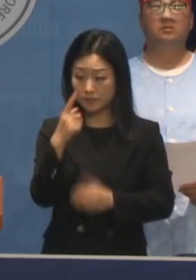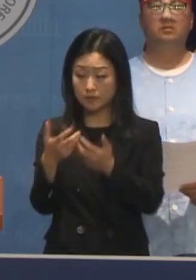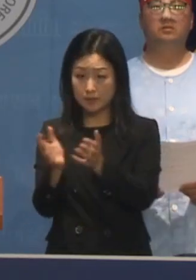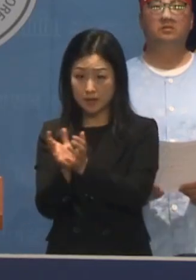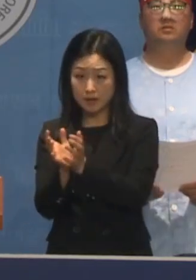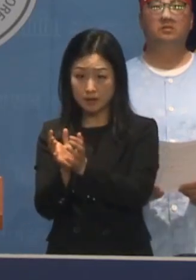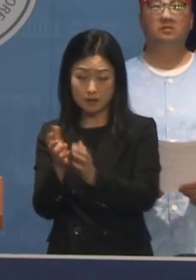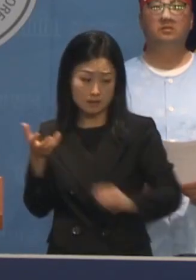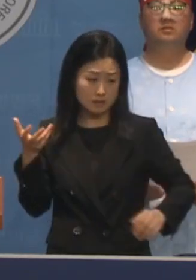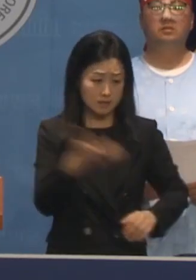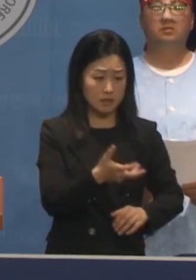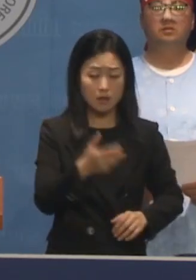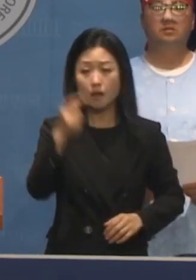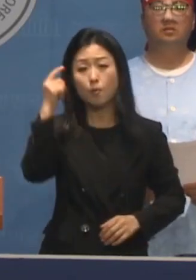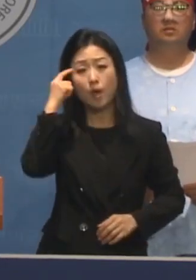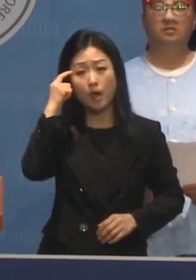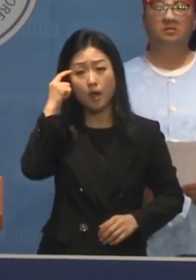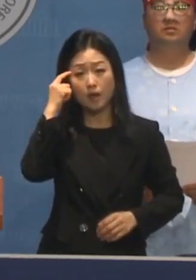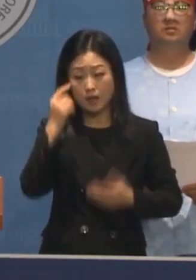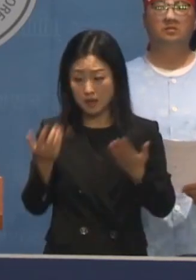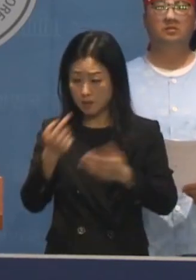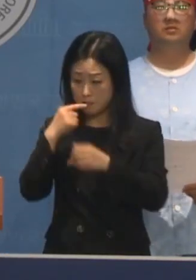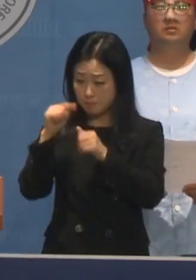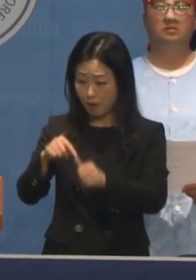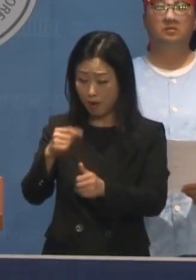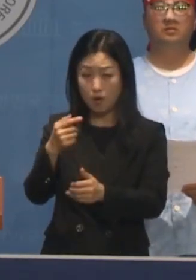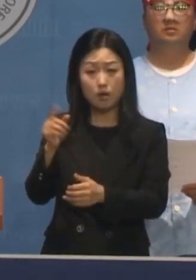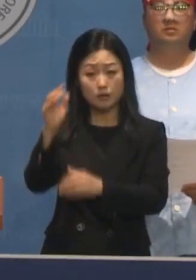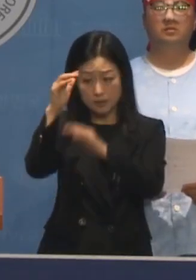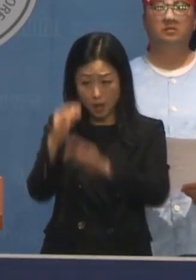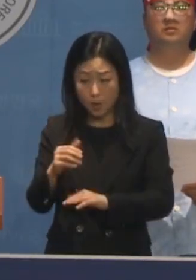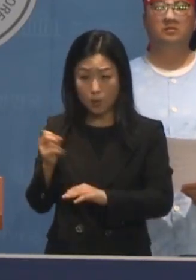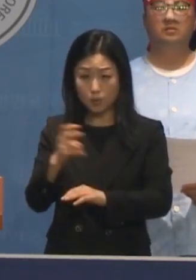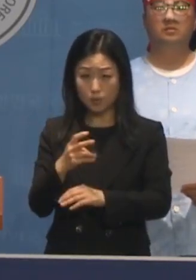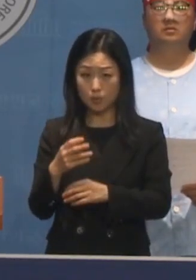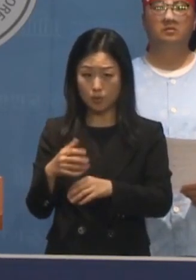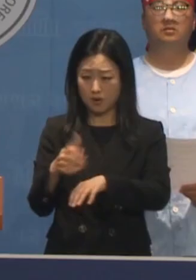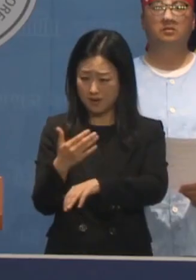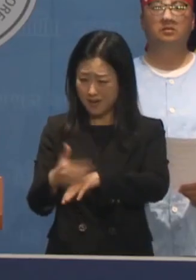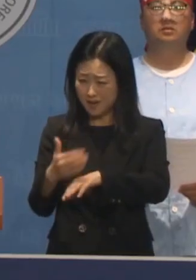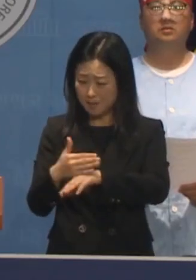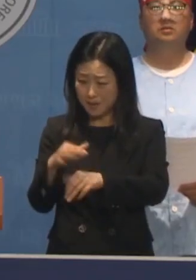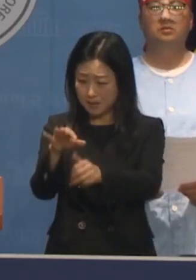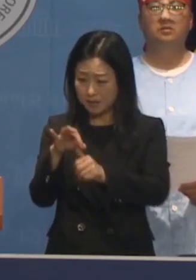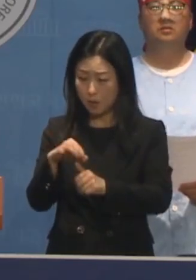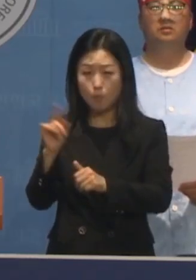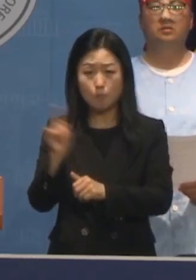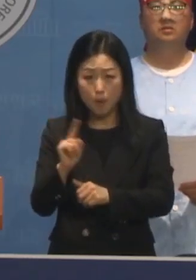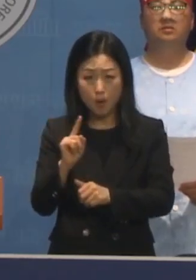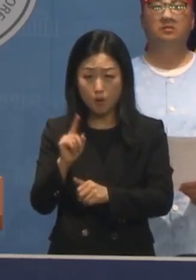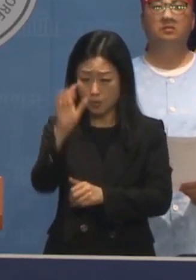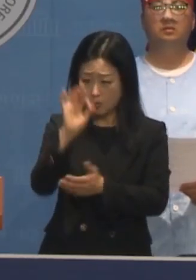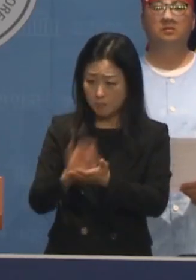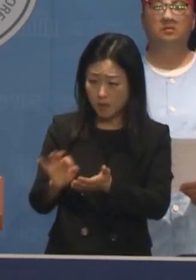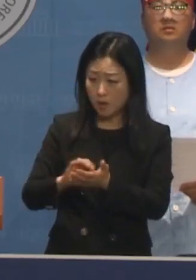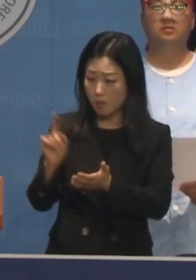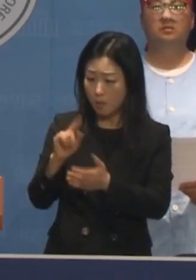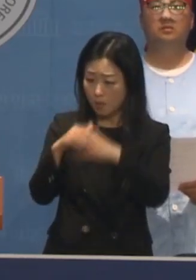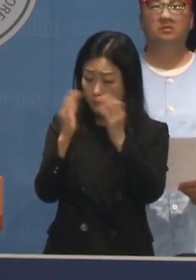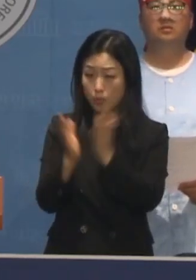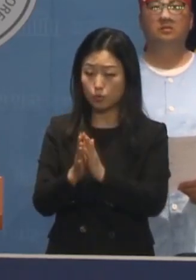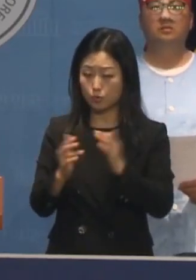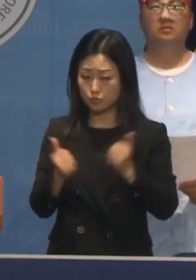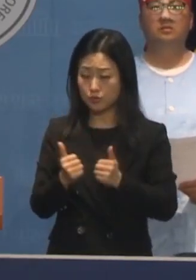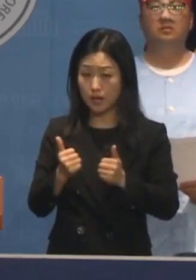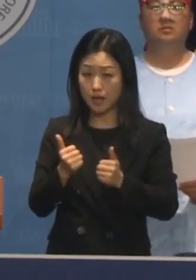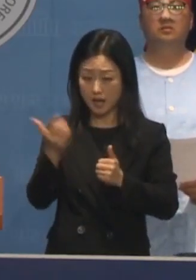투입 경위 및 업무 지시서, 경비대 채용 과정, 경비대에 쓴 회사 비용 내역 등을 모두